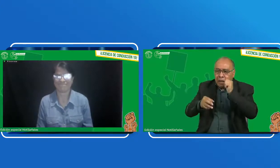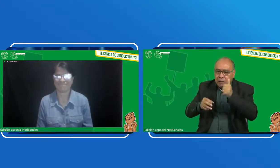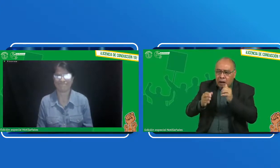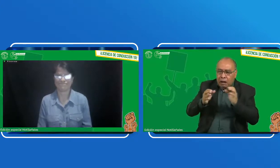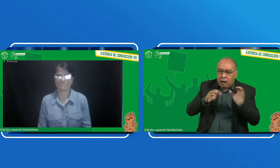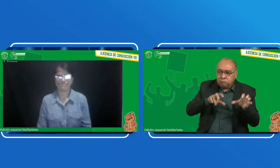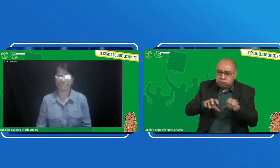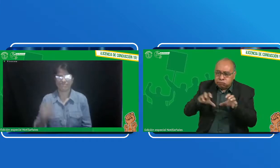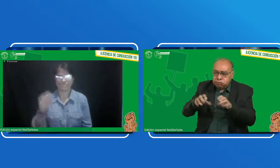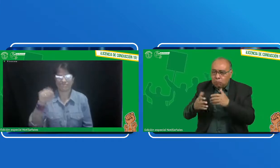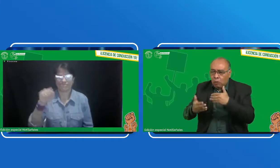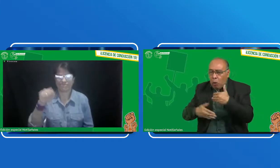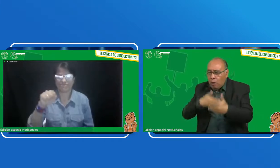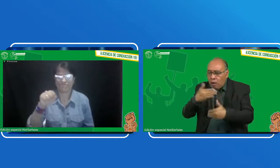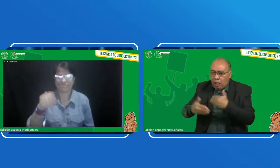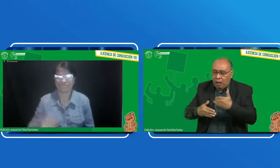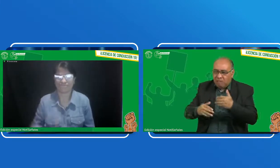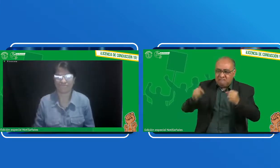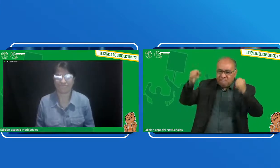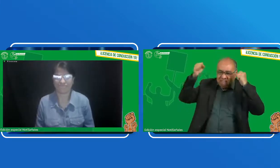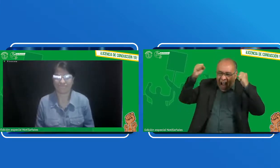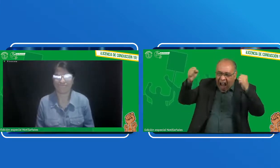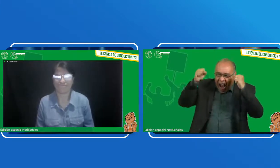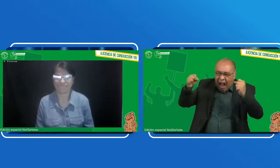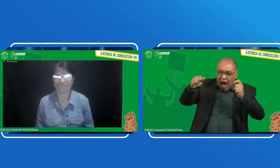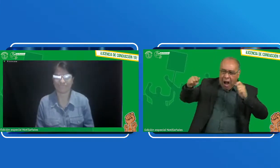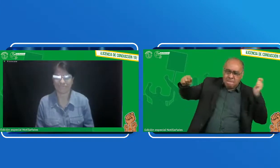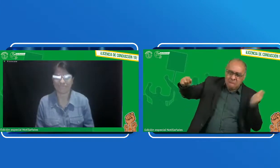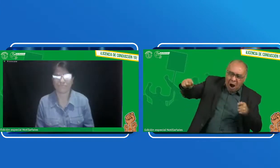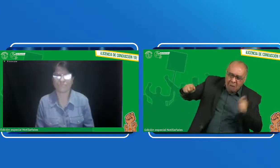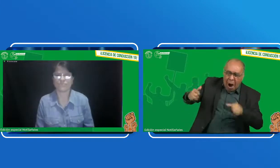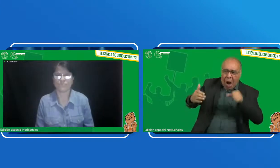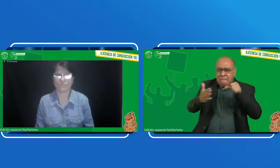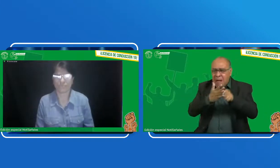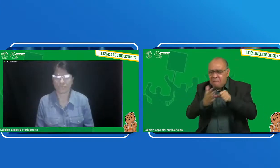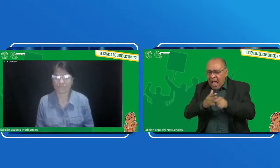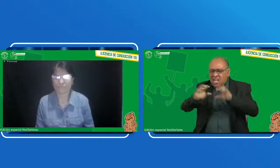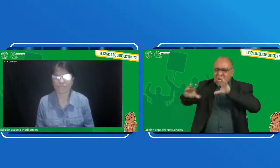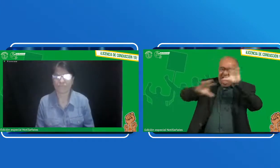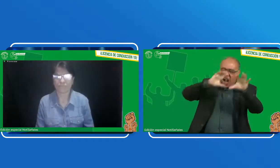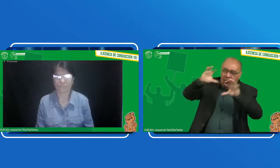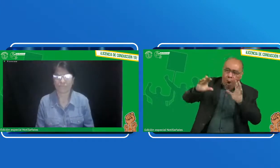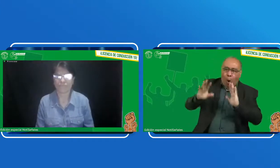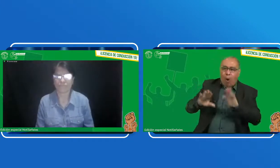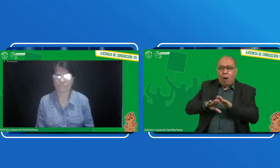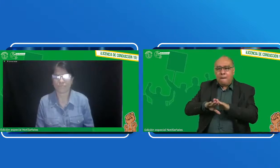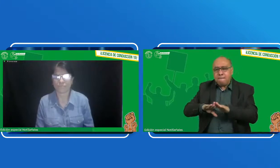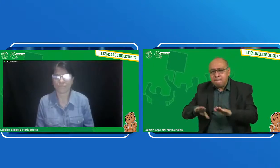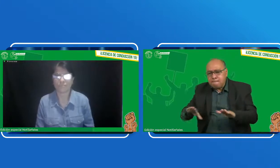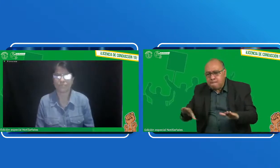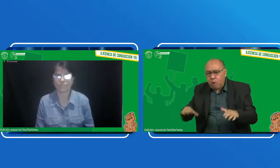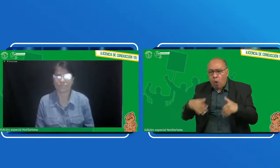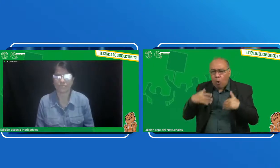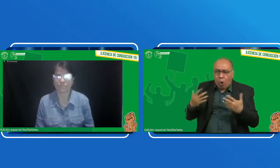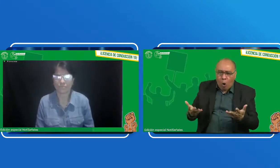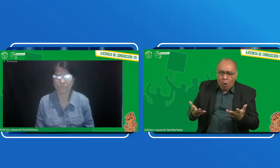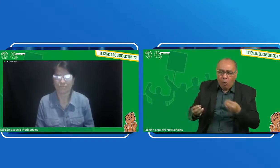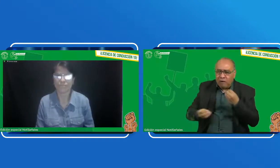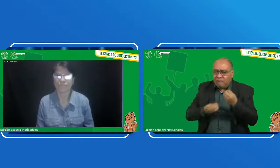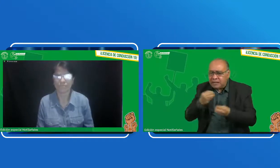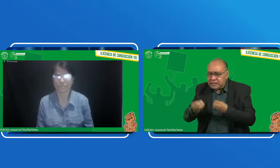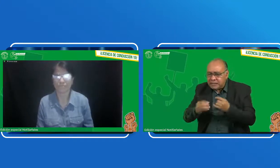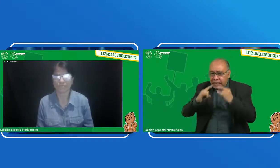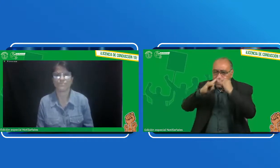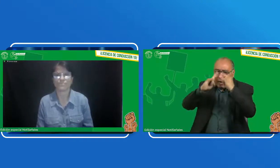Esto implica el trabajo y la vida de las personas sordas también. Y es por eso que vamos a ir allí, vamos a llevar